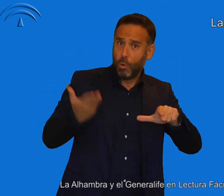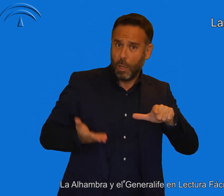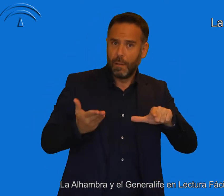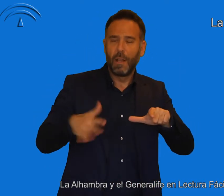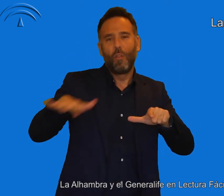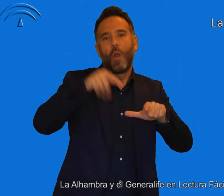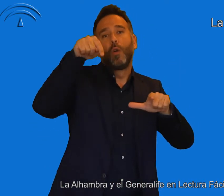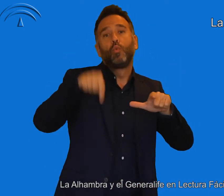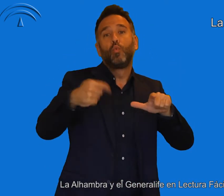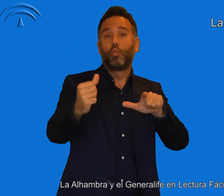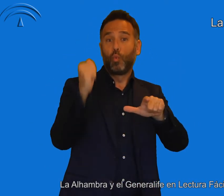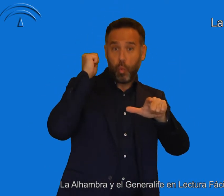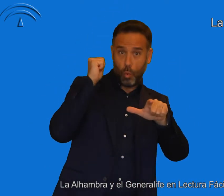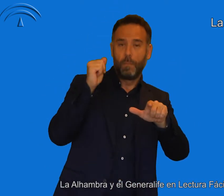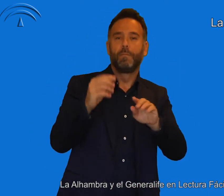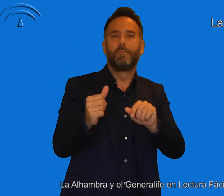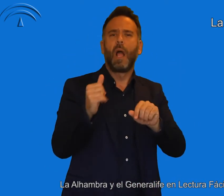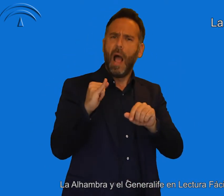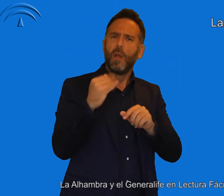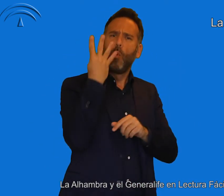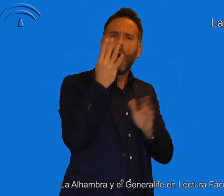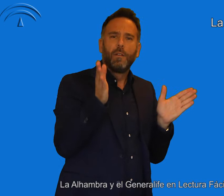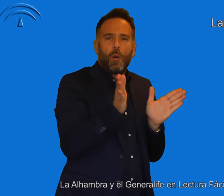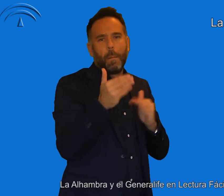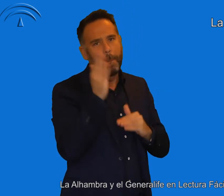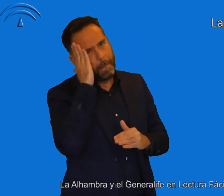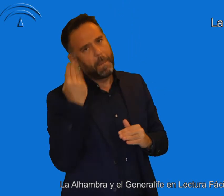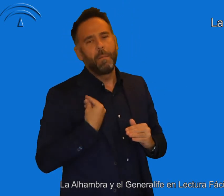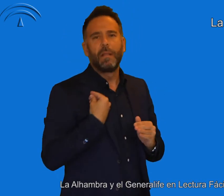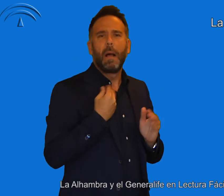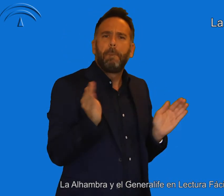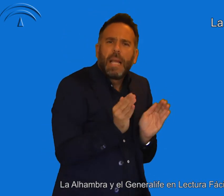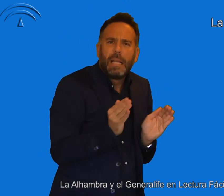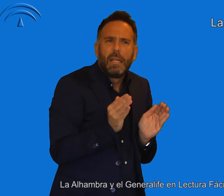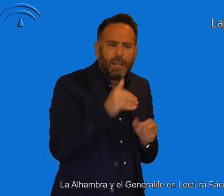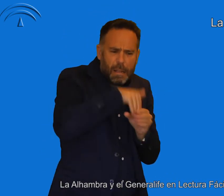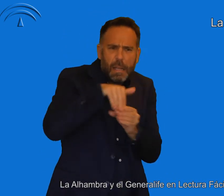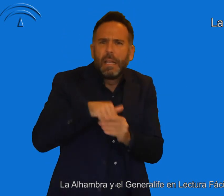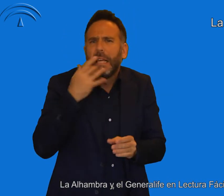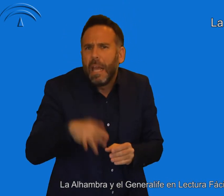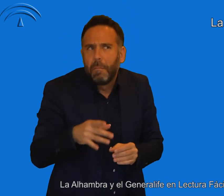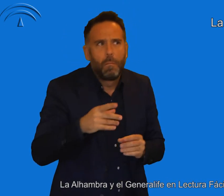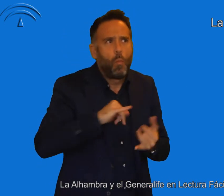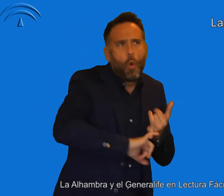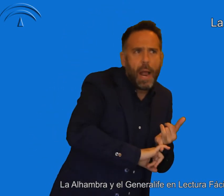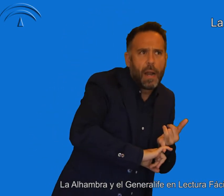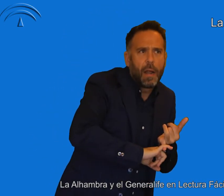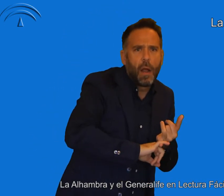Otras estancias importantes estaban en el lado sur del patio. En los laterales hay 4 viviendas más pequeñas. ¿Quién